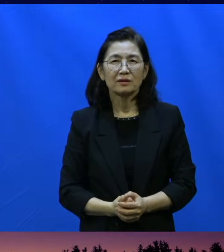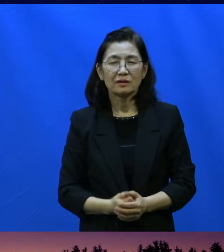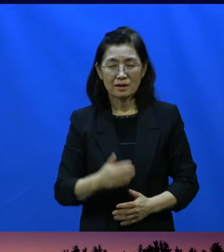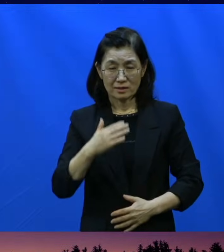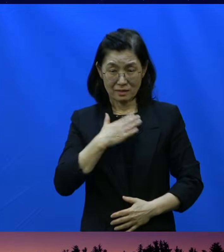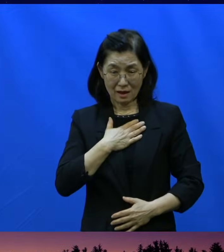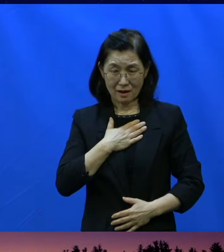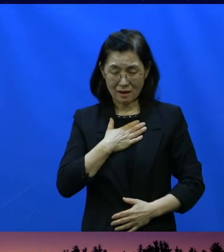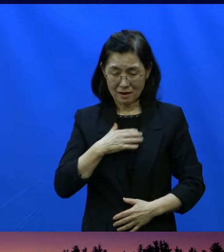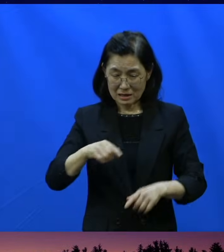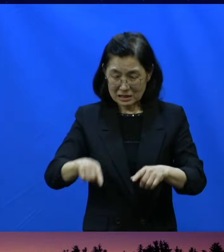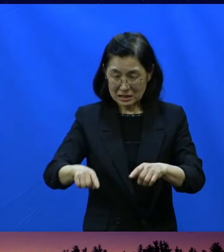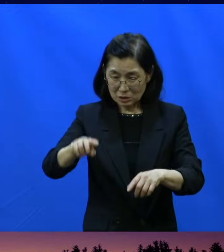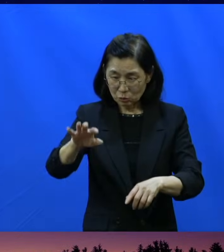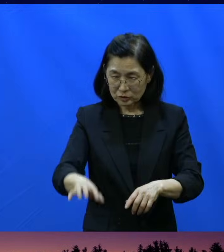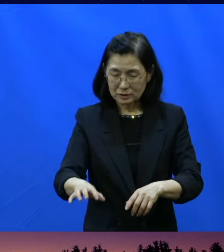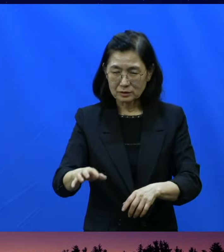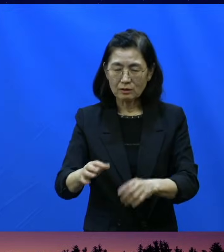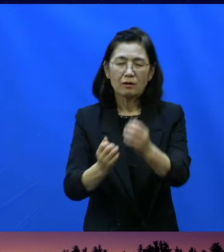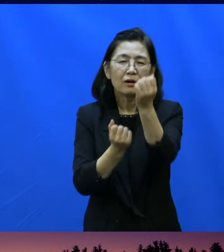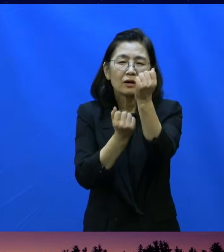기적. 은혜, 은혜, 은혜.